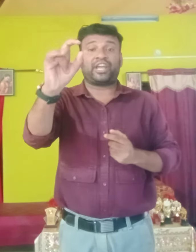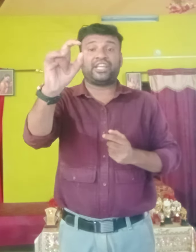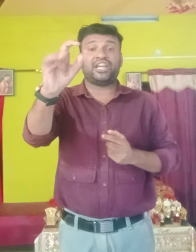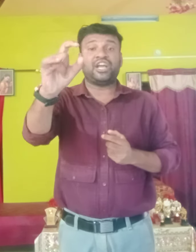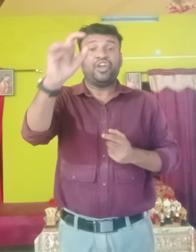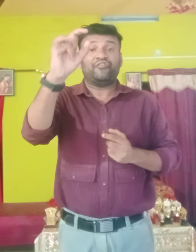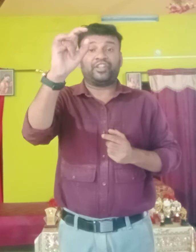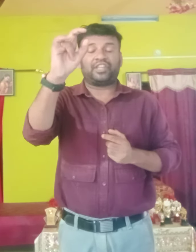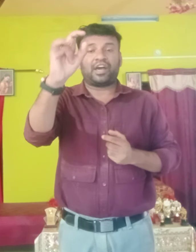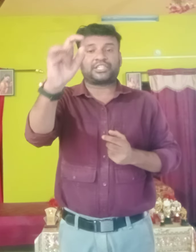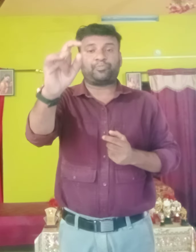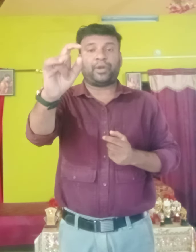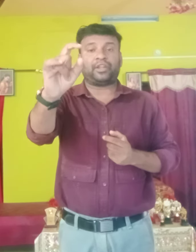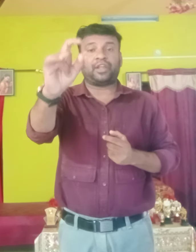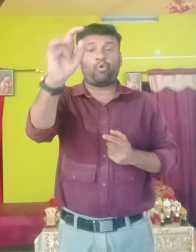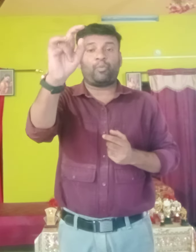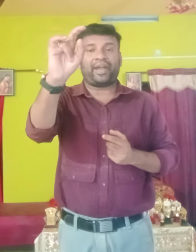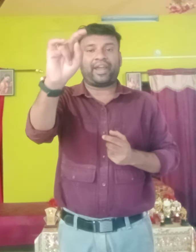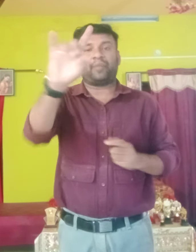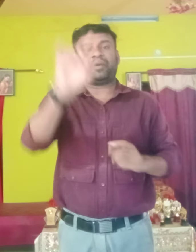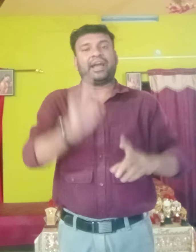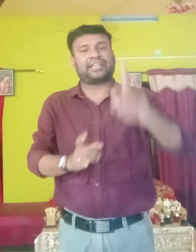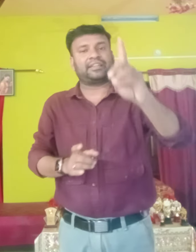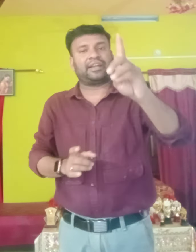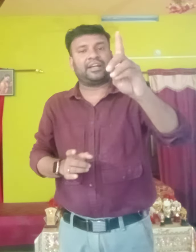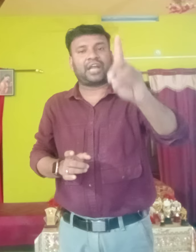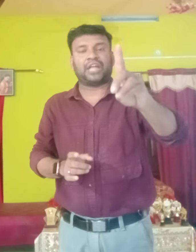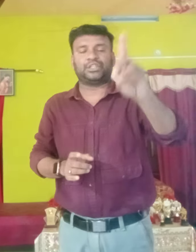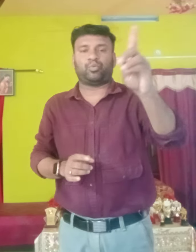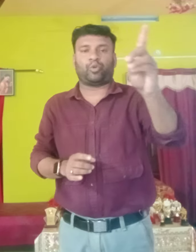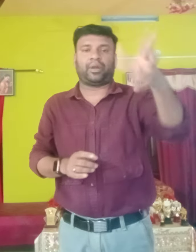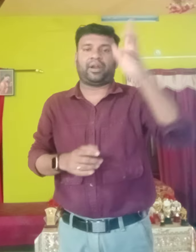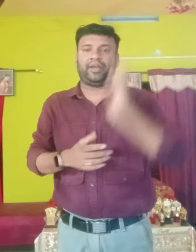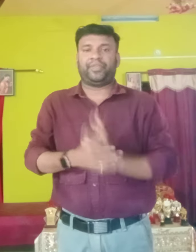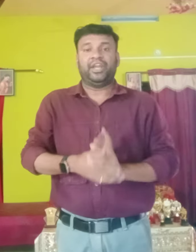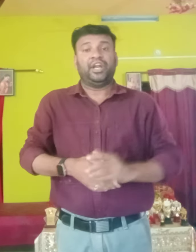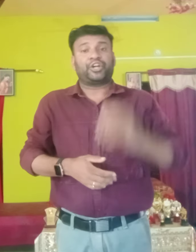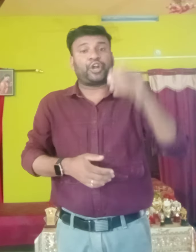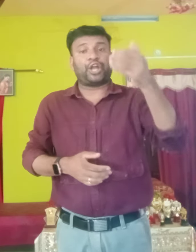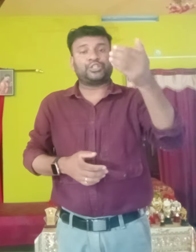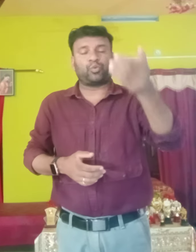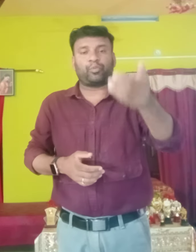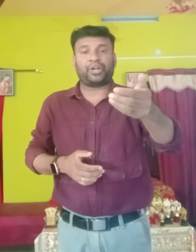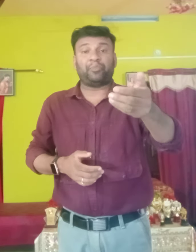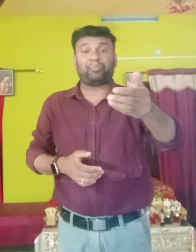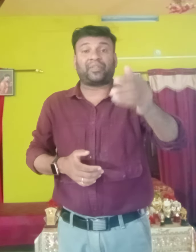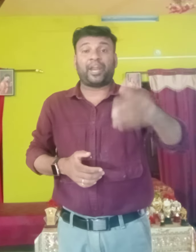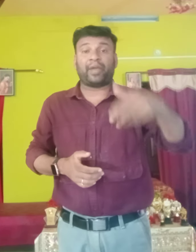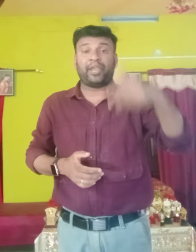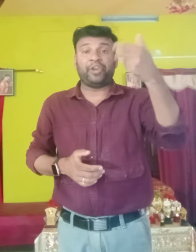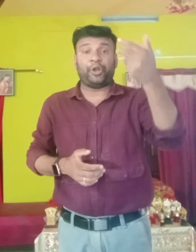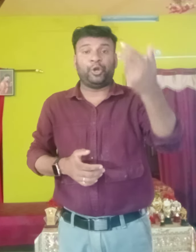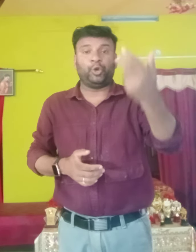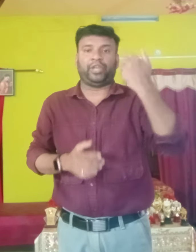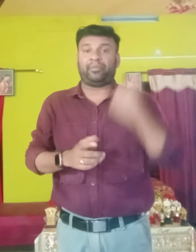വോൾട്ടേജ് വ്യത്യാസപ്പെടുത്തുന്ന ഉപകരണം. ആൻസർ എന്താണ്? ട്രാൻസ്ഫോർമറാണ്. ട്രാൻസ്ഫോർമറുകൾ പ്രധാനമായും രണ്ടു തരം.